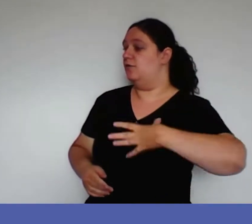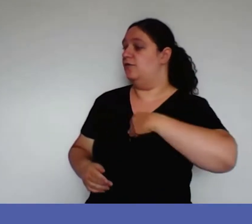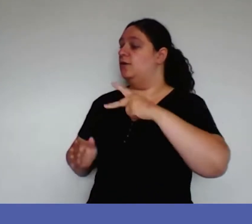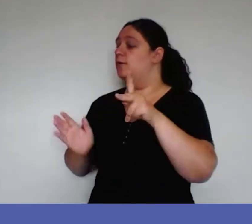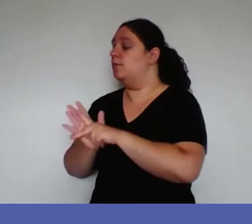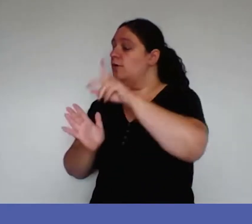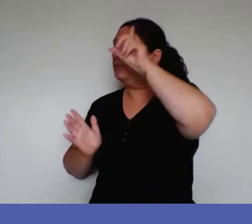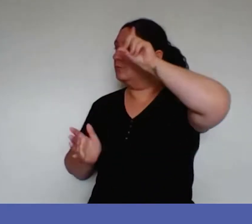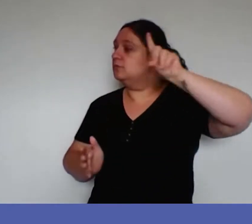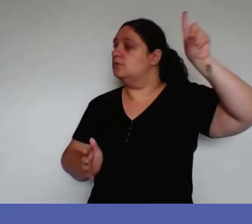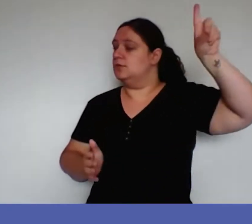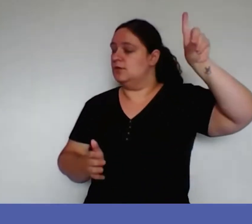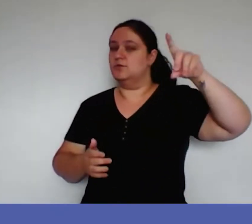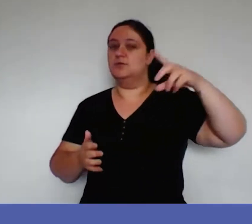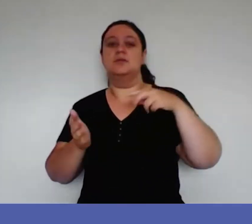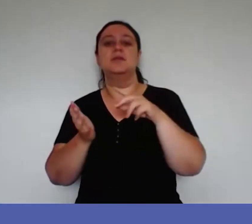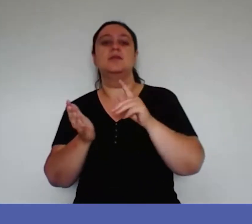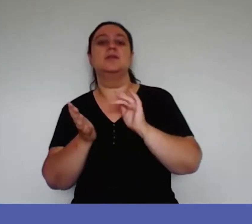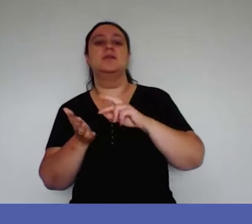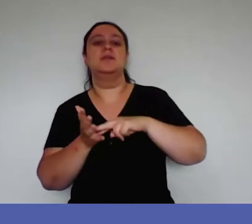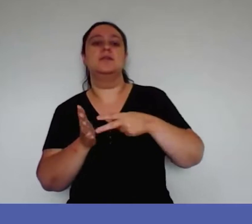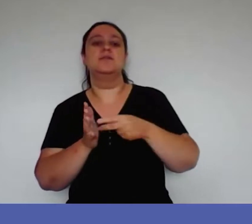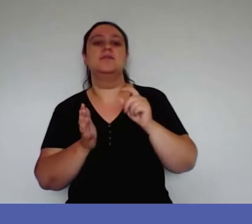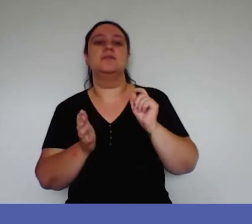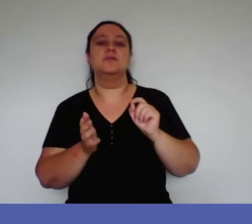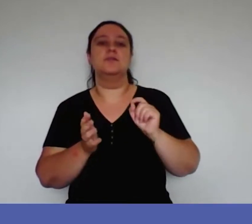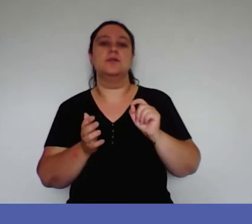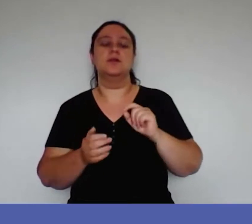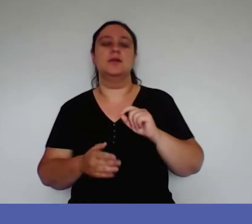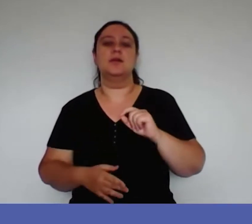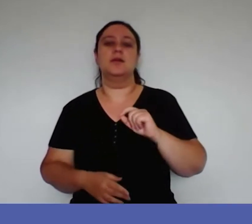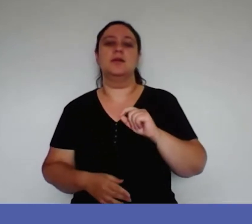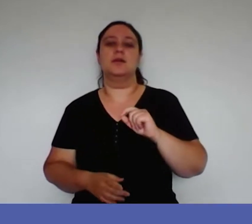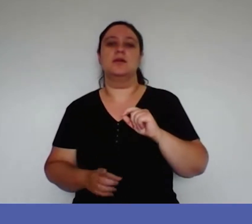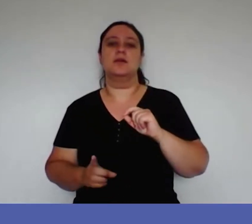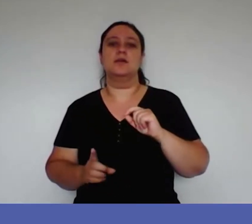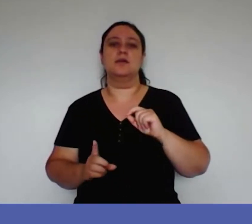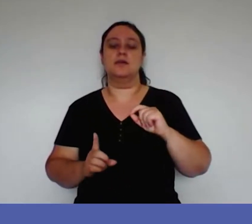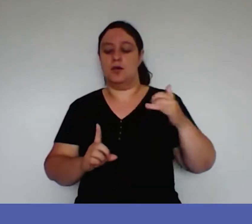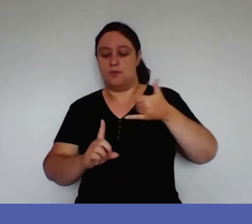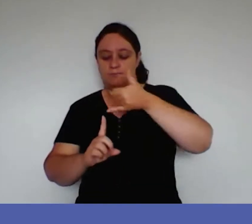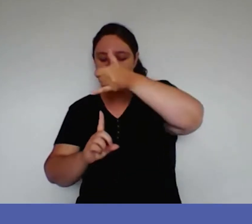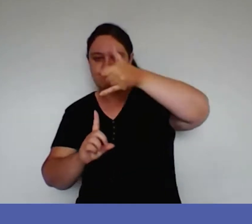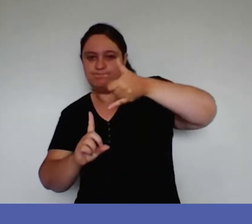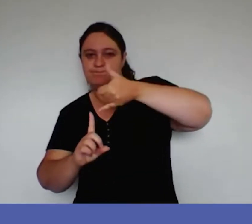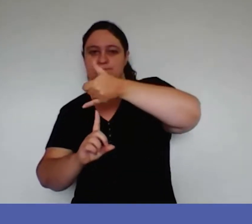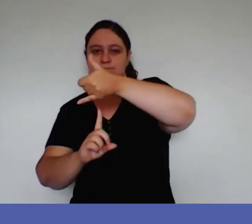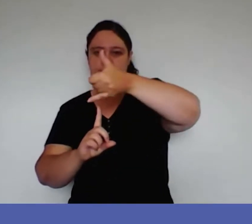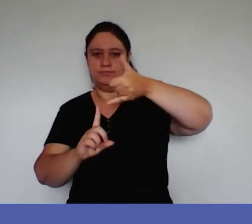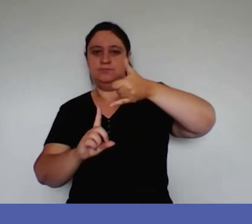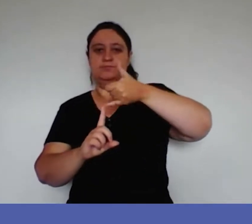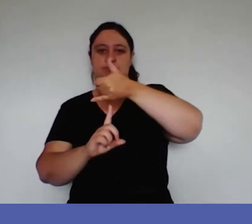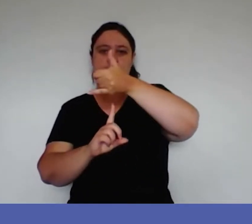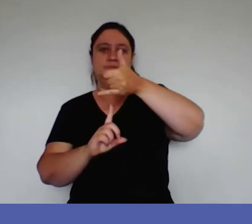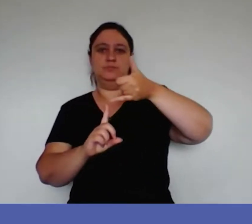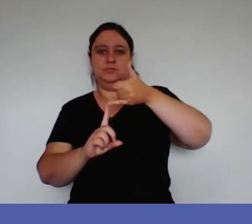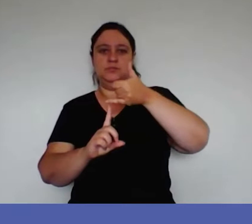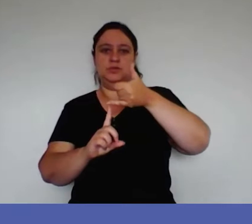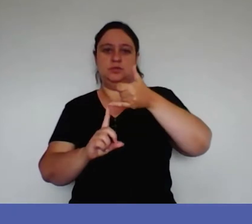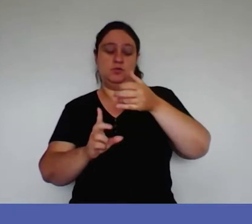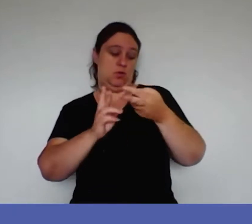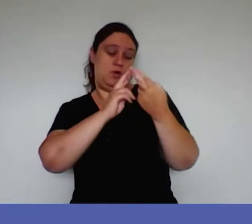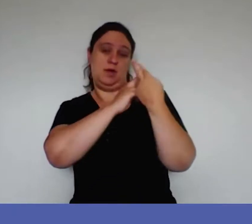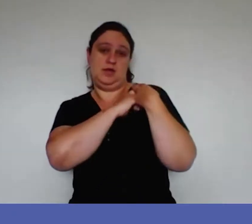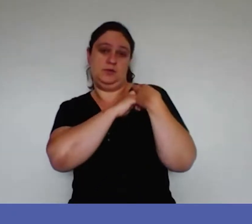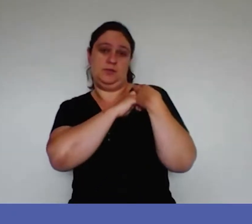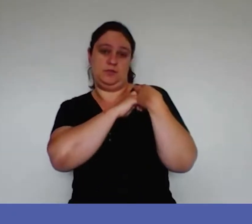ungido de Deus, o incumbido por Deus para fazer uma missão especial. E